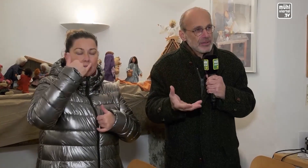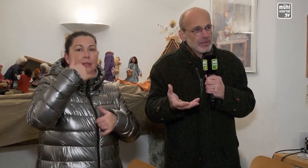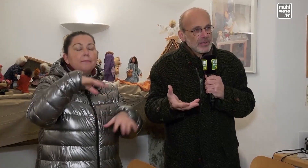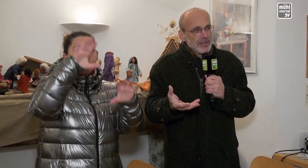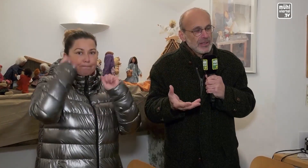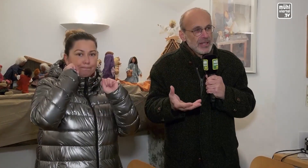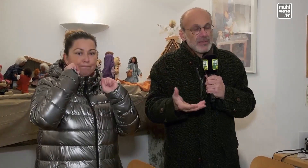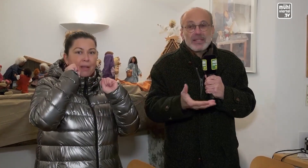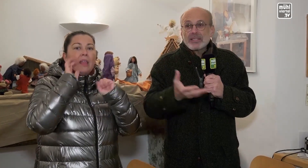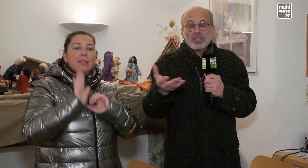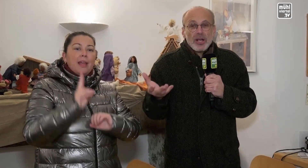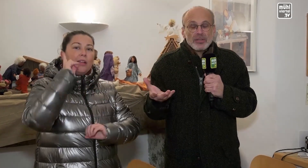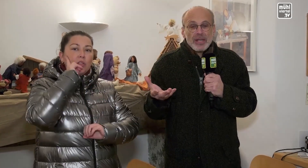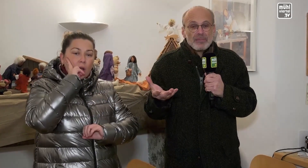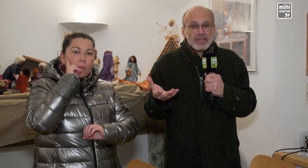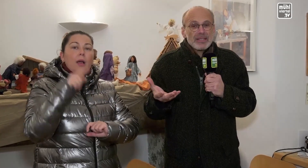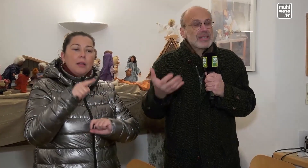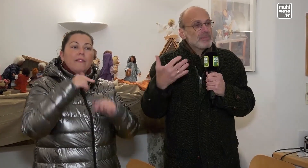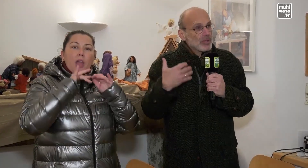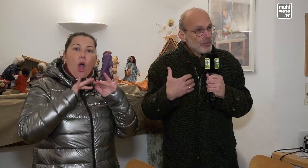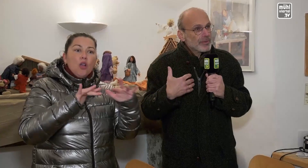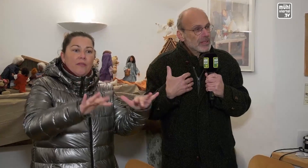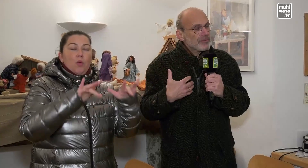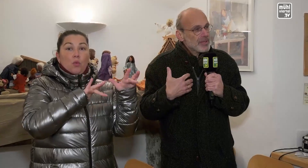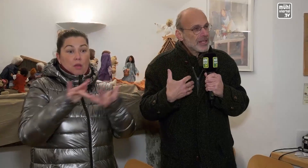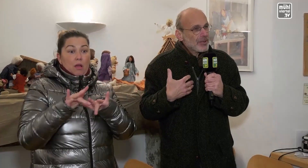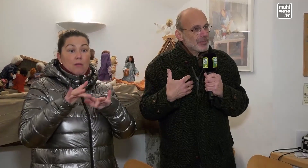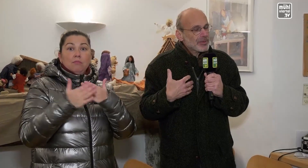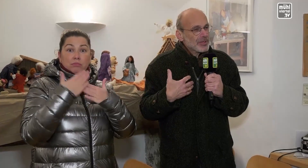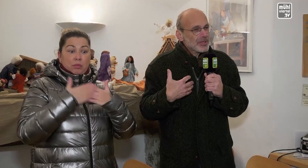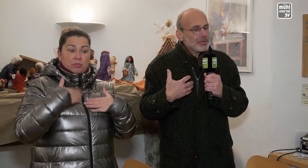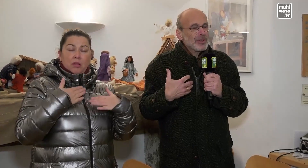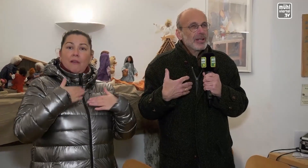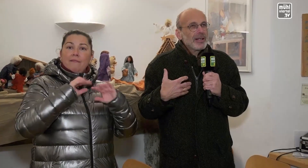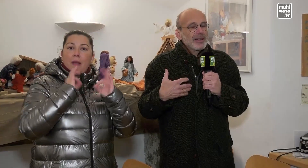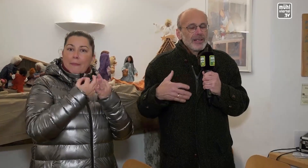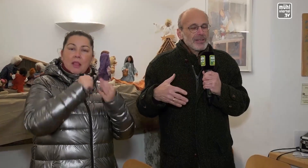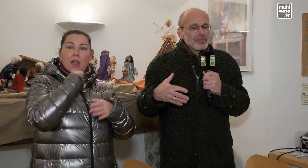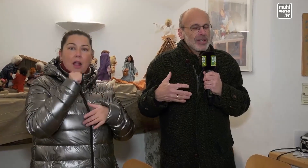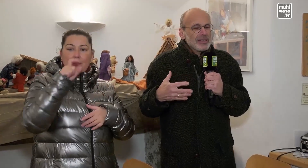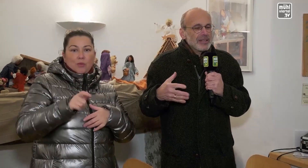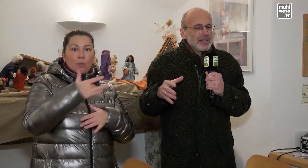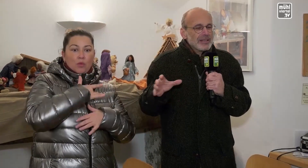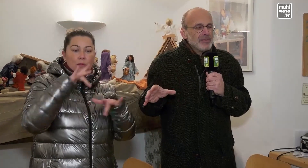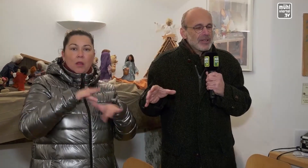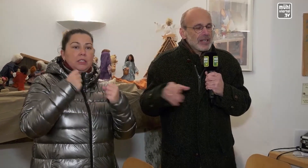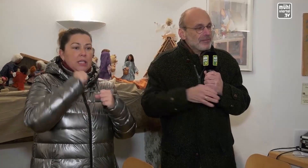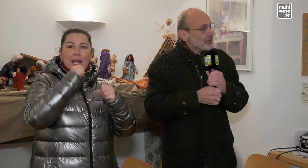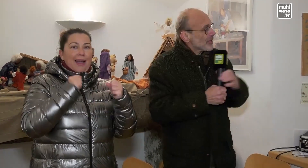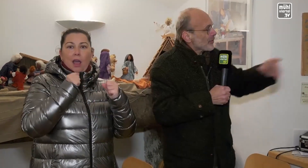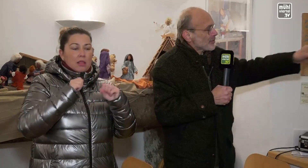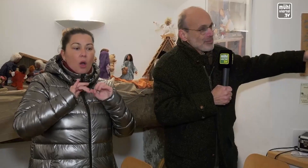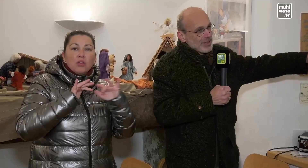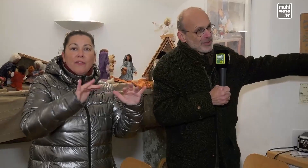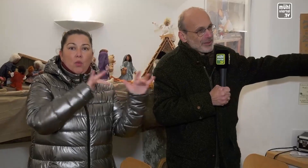bewegt hat. Es wäre nichts entstanden, hätte man diese Betroffenen in der Familie gehabt. Und es hat er so richtig tief ergriffen,